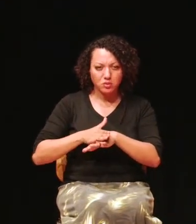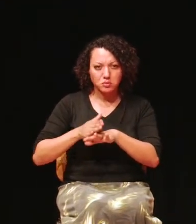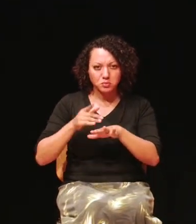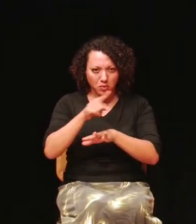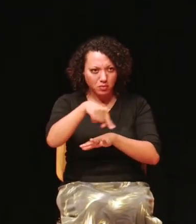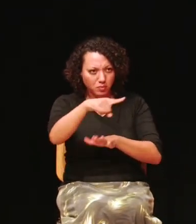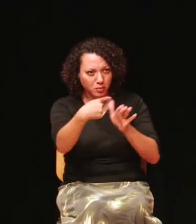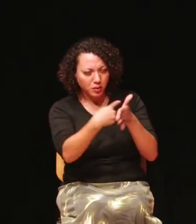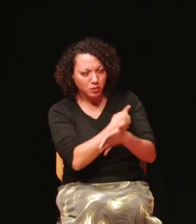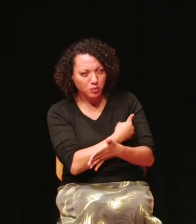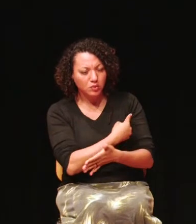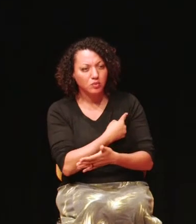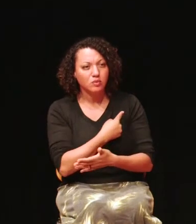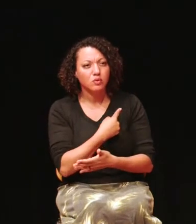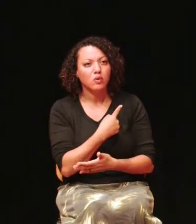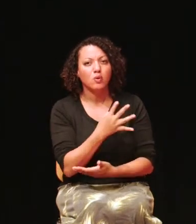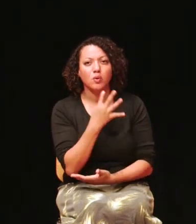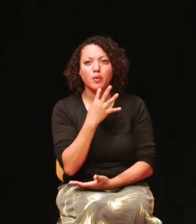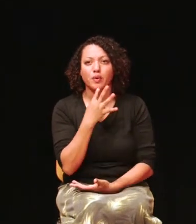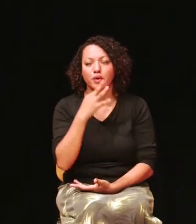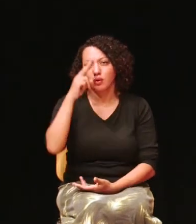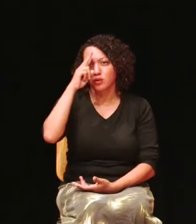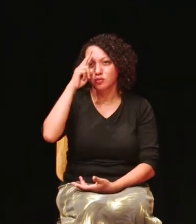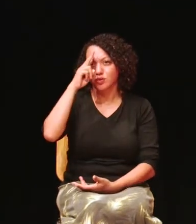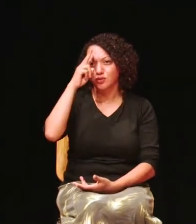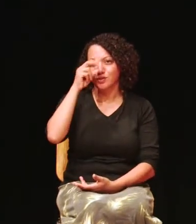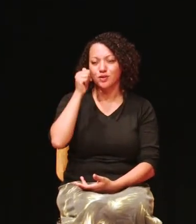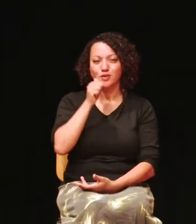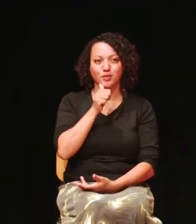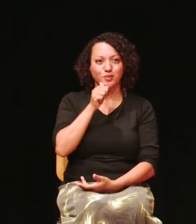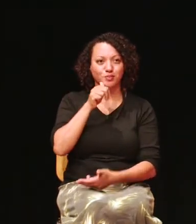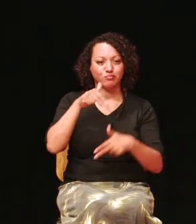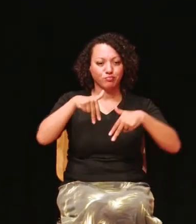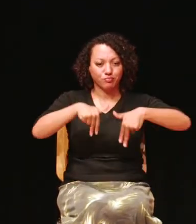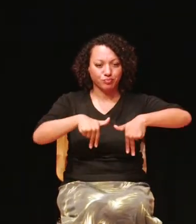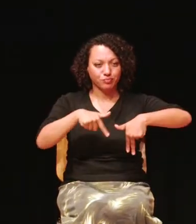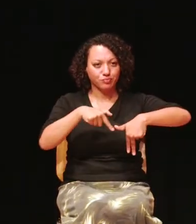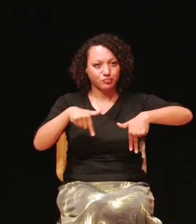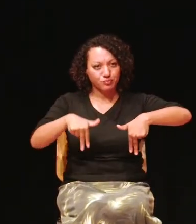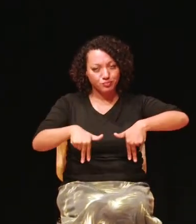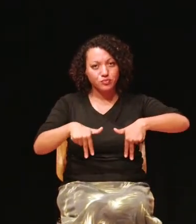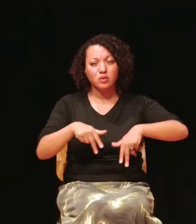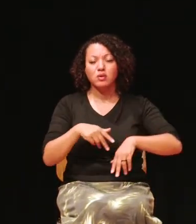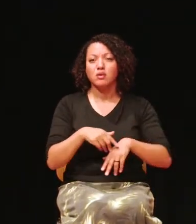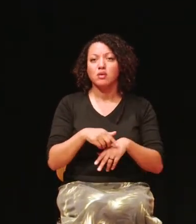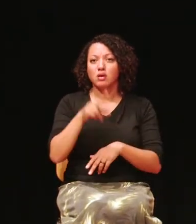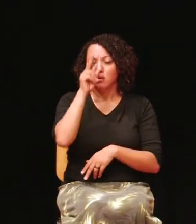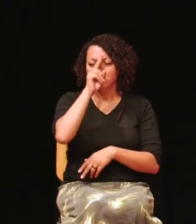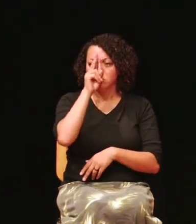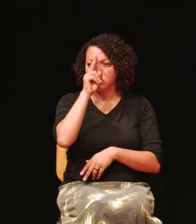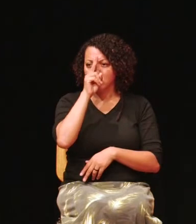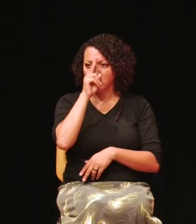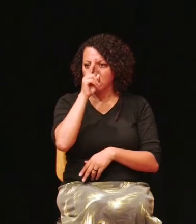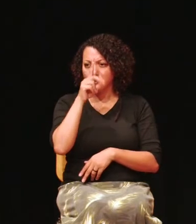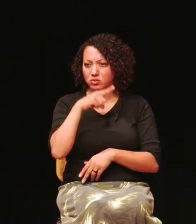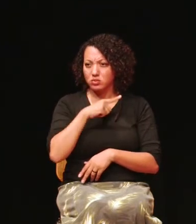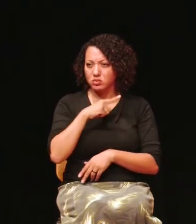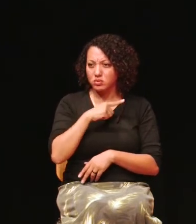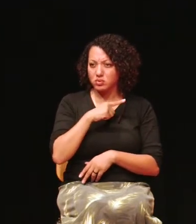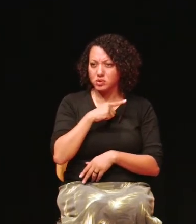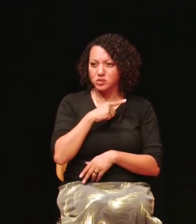pergunta, conhece a história das duas meninas Caen de Anvers, não é? Isto é, que uma